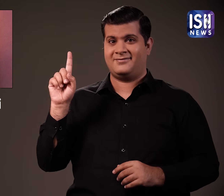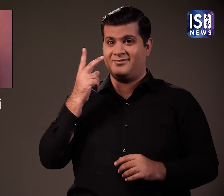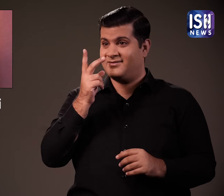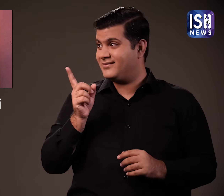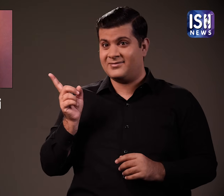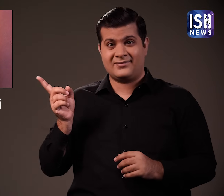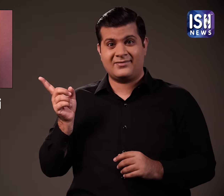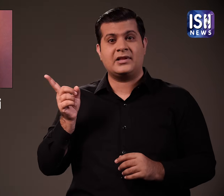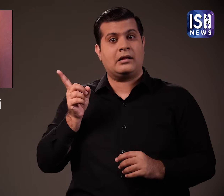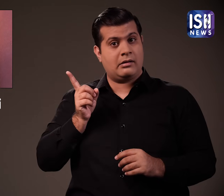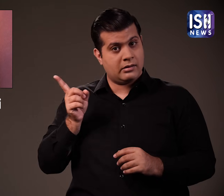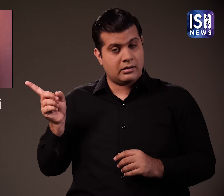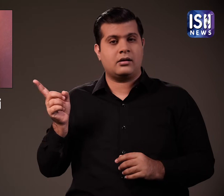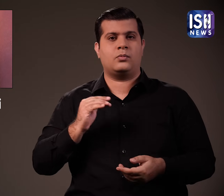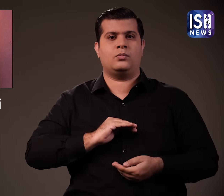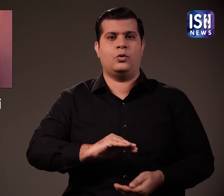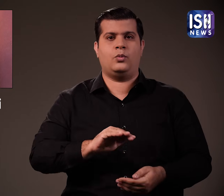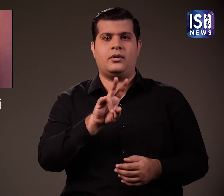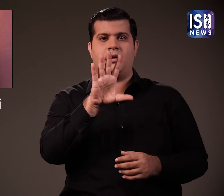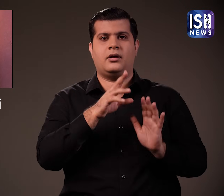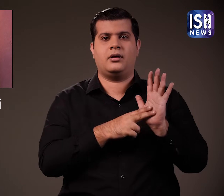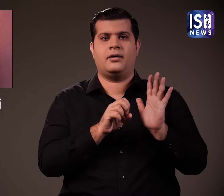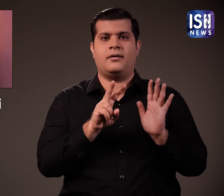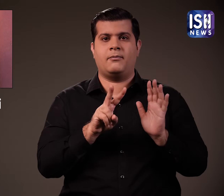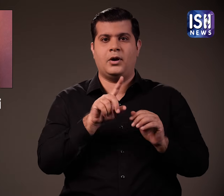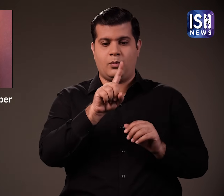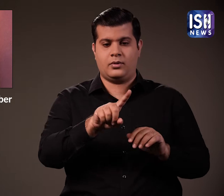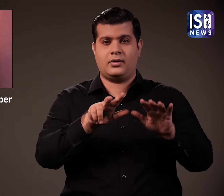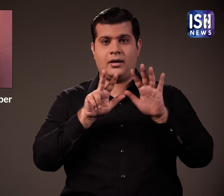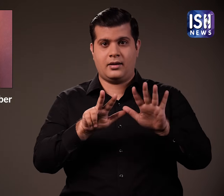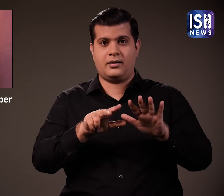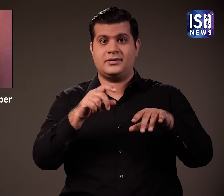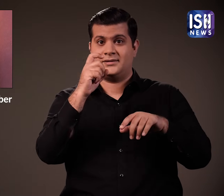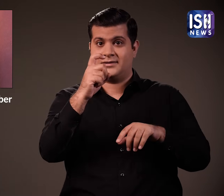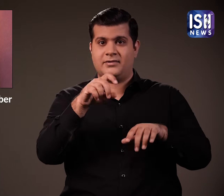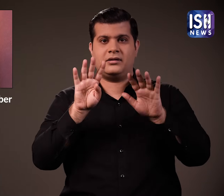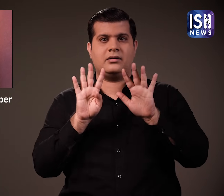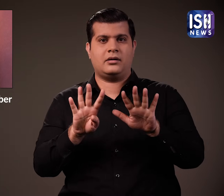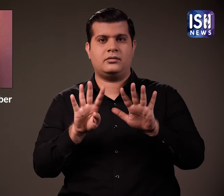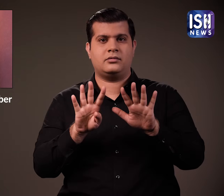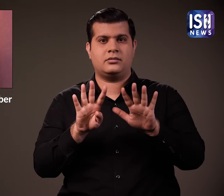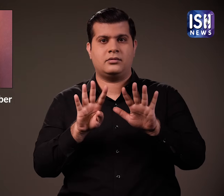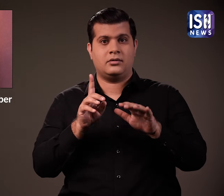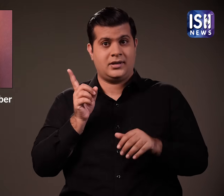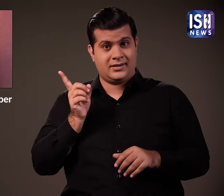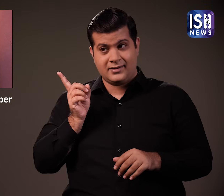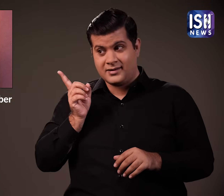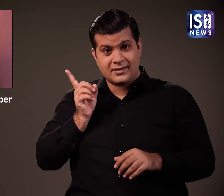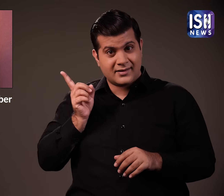सादू टी एल वास्वानी की जेनती मनाने के लिए उनका जनम 25 नवंबर 1889 को हुआ था वो एक